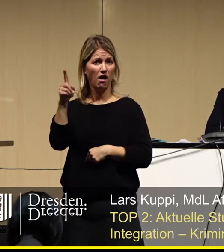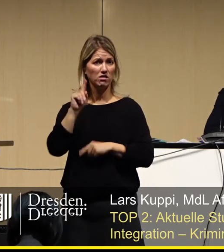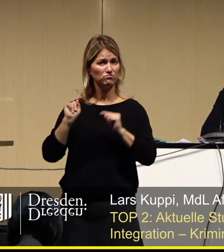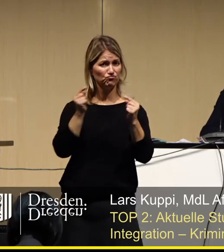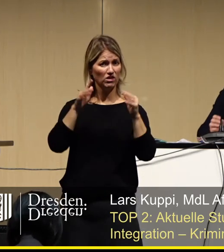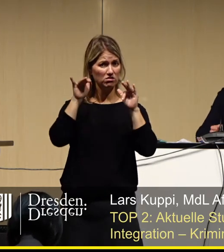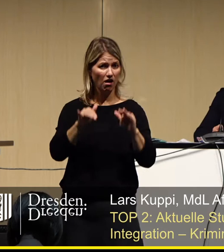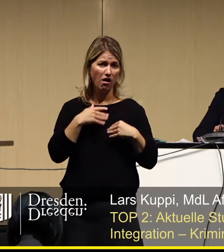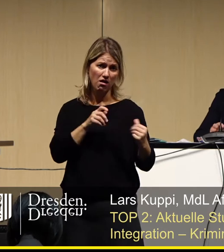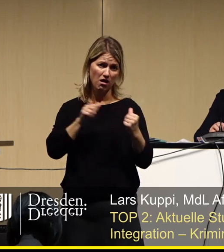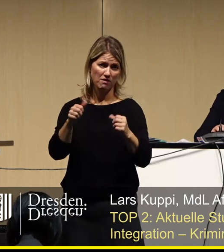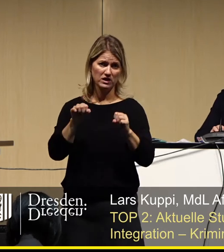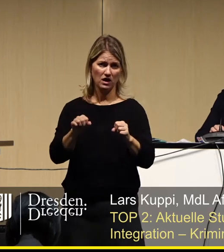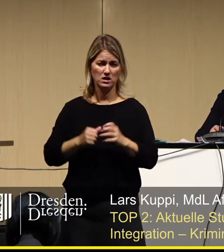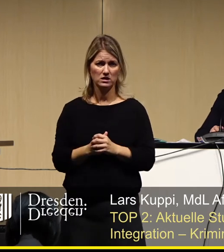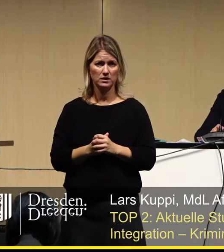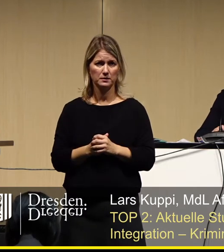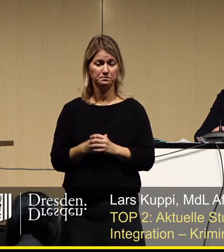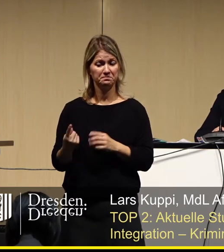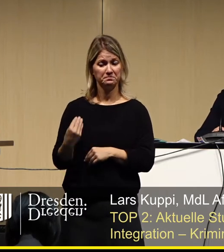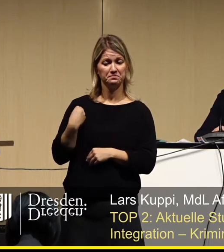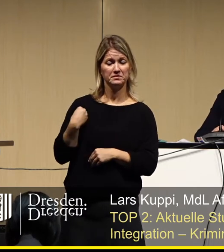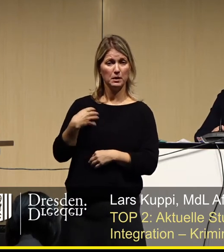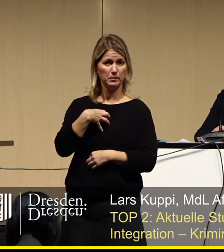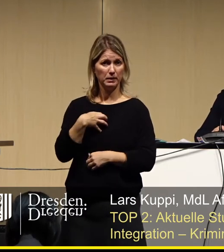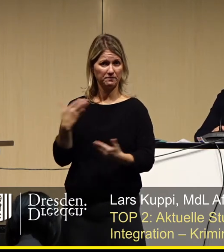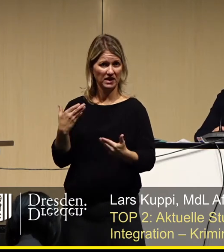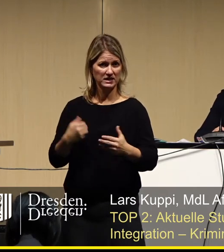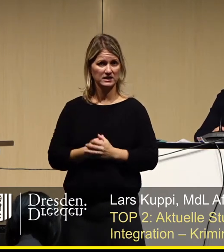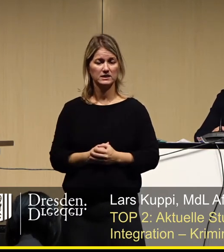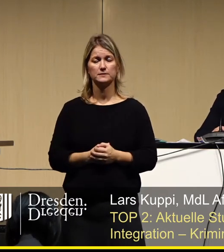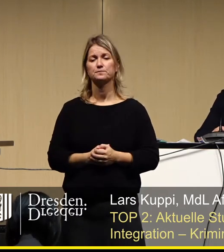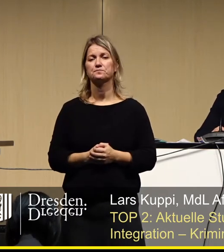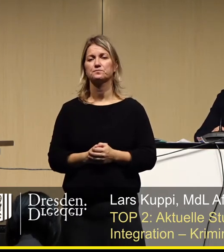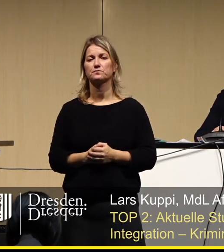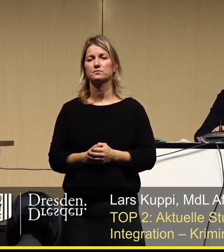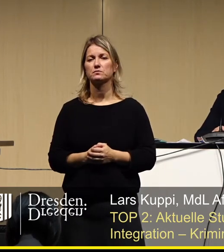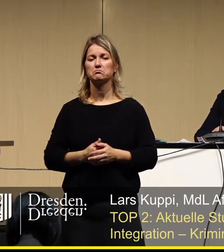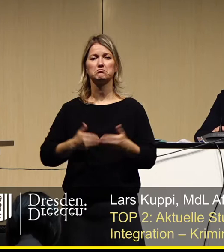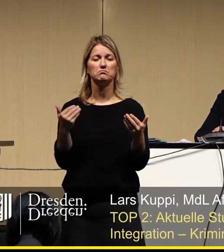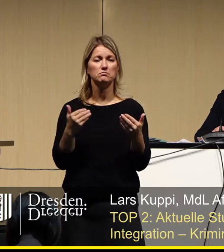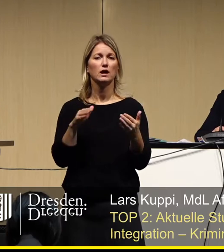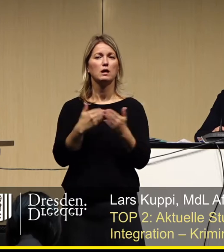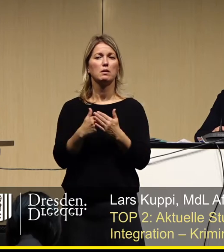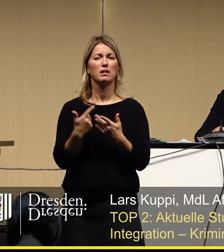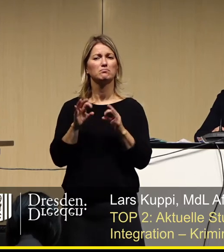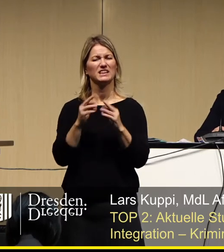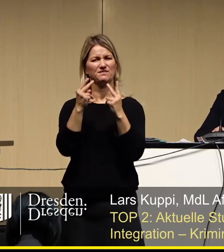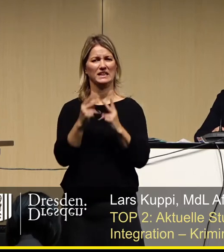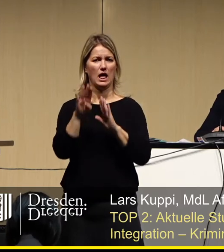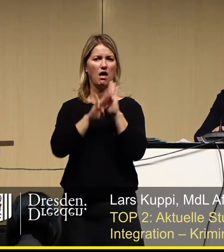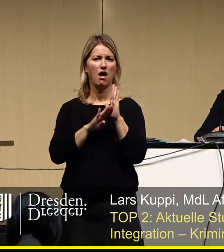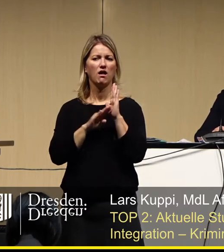beitragen. Folgende Probleme wurden uns benannt. Es fängt mit der Nichteinhaltung elementarer Regeln